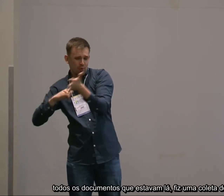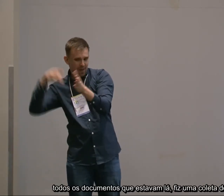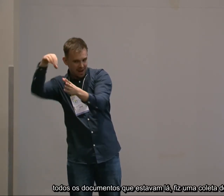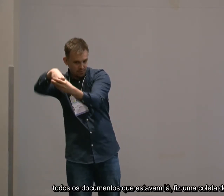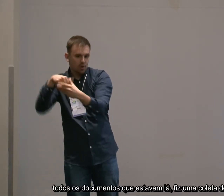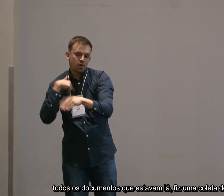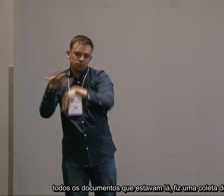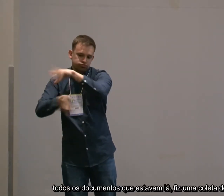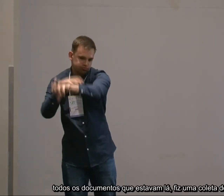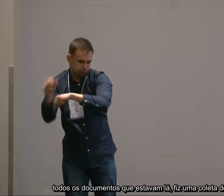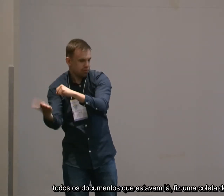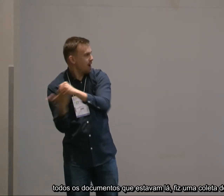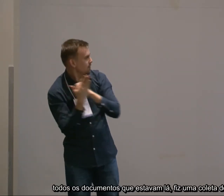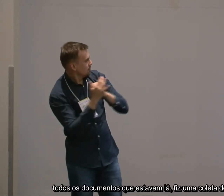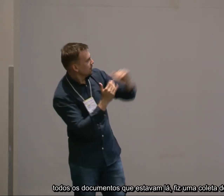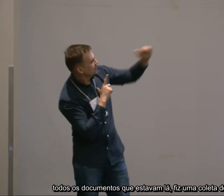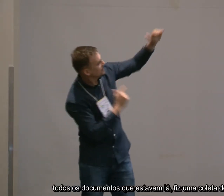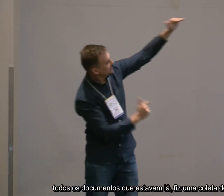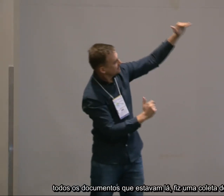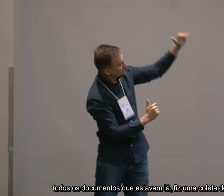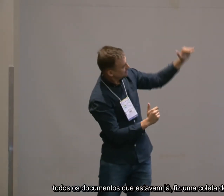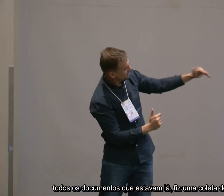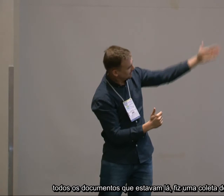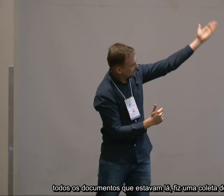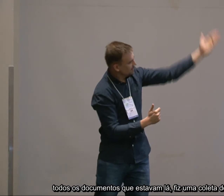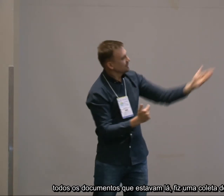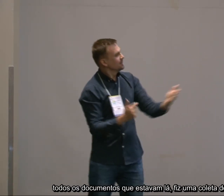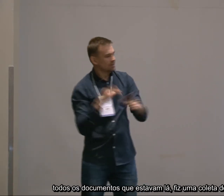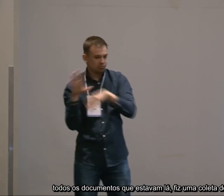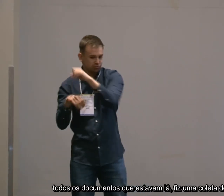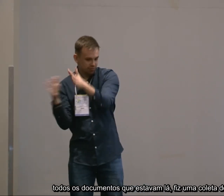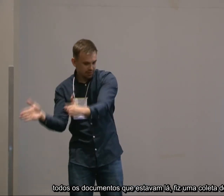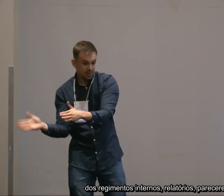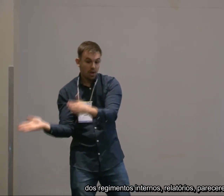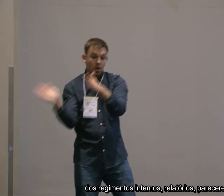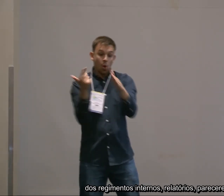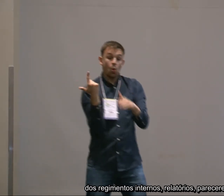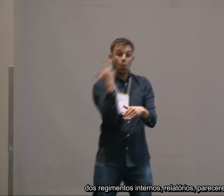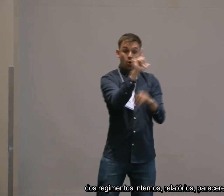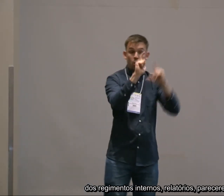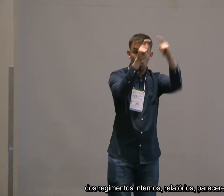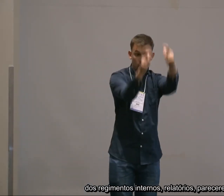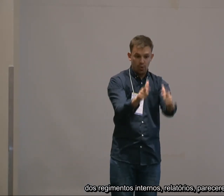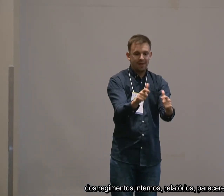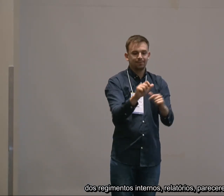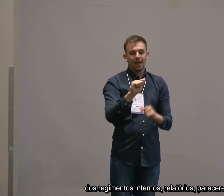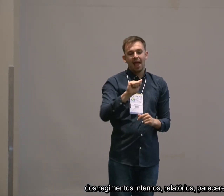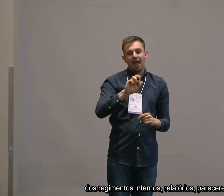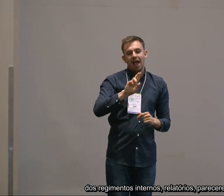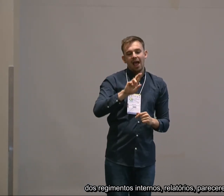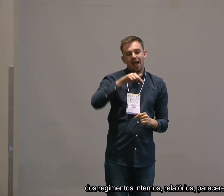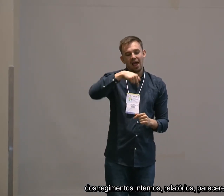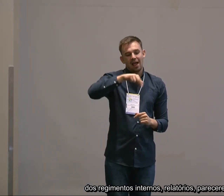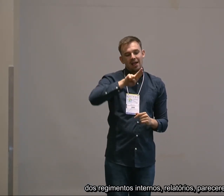todos os documentos que estavam lá eu fiz então uma coleta dessas informações os regimentos internos relatórios os pareceres as cartas